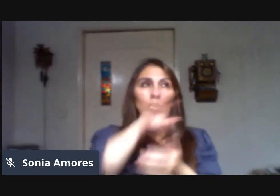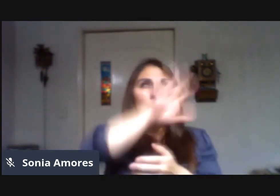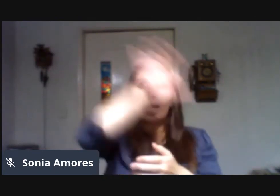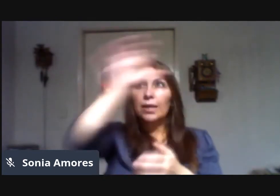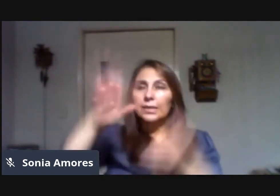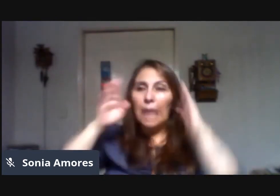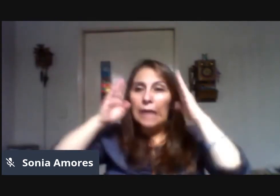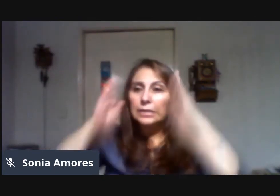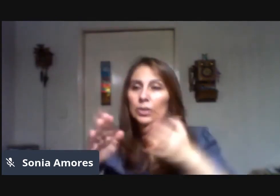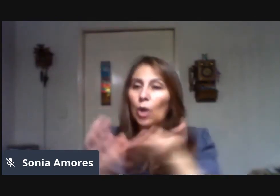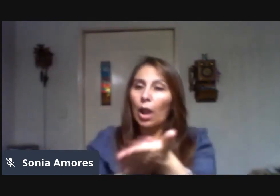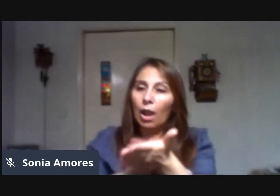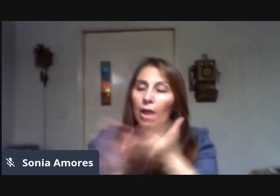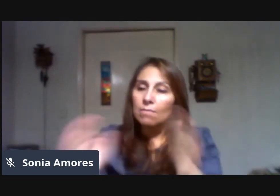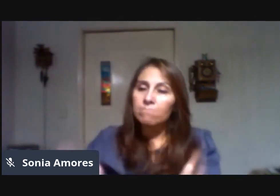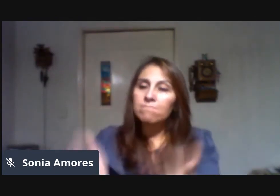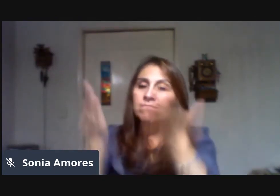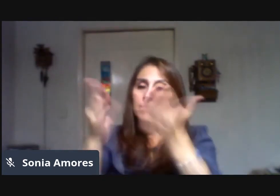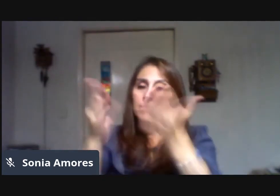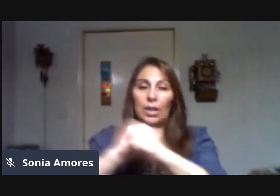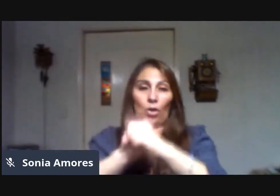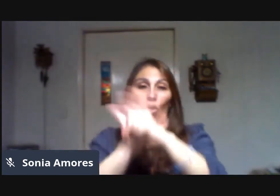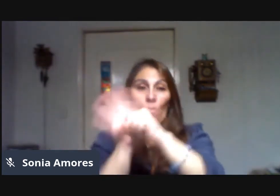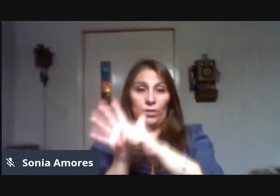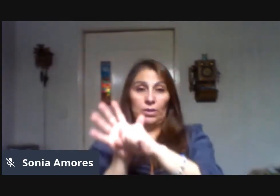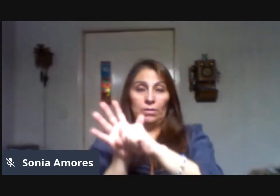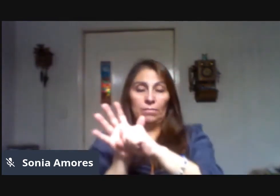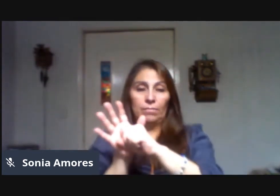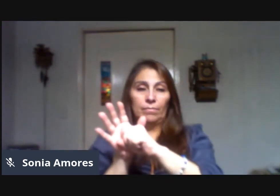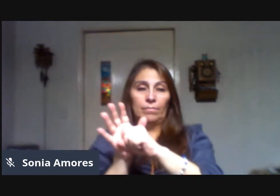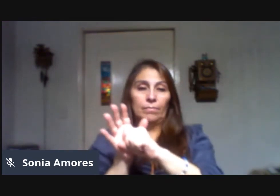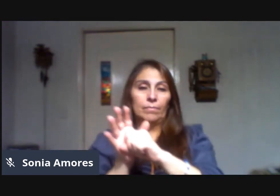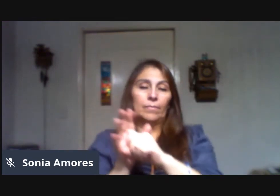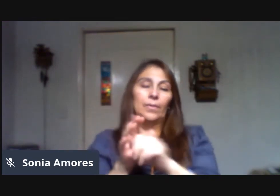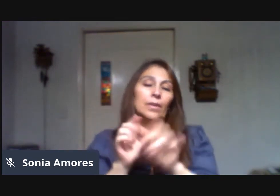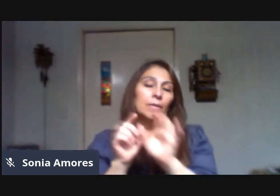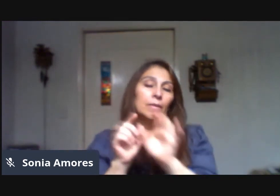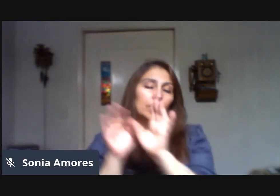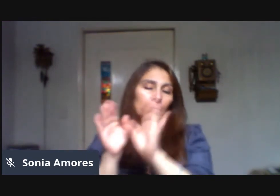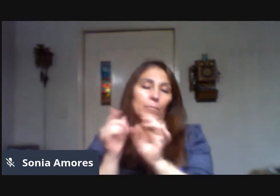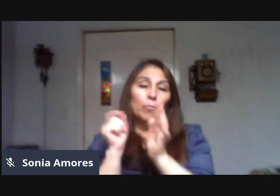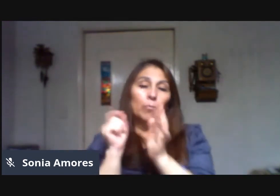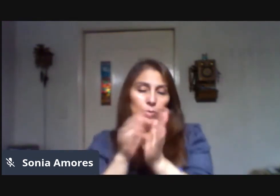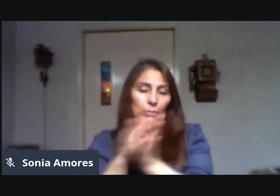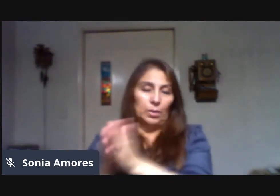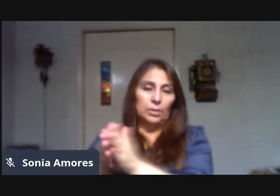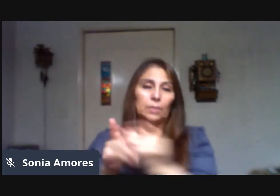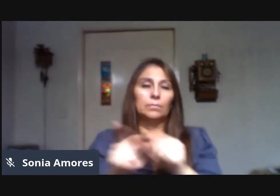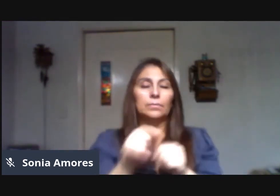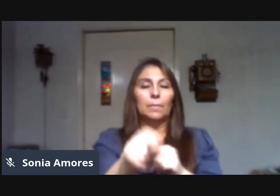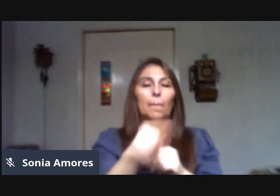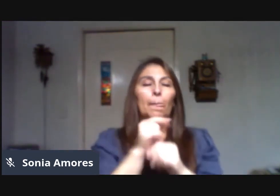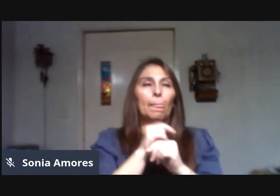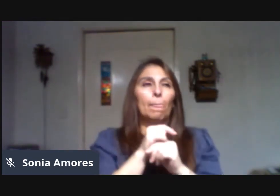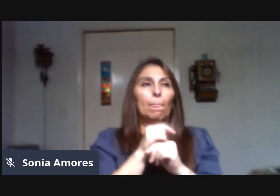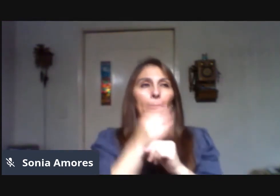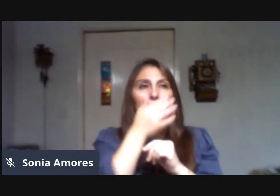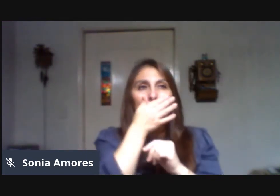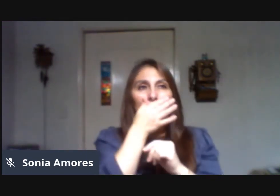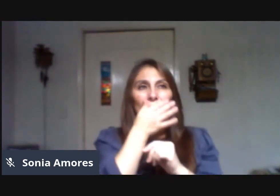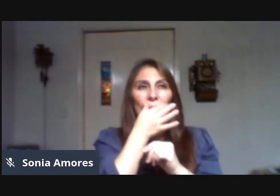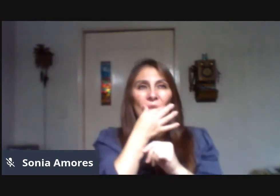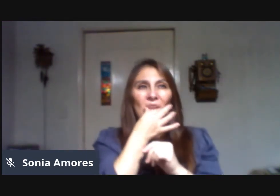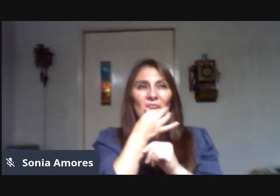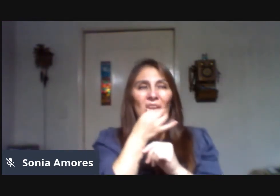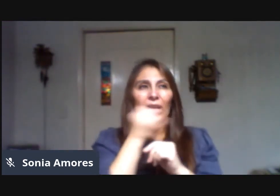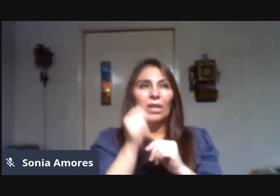Claro, un nivel es Estados Unidos con su presidente diciendo que tomar Clorox a la colombiana puede prevenir los